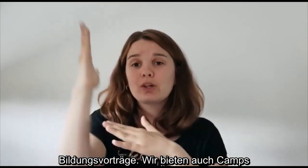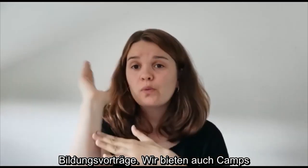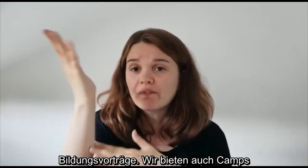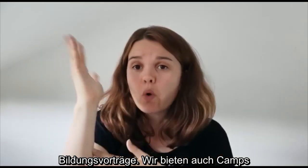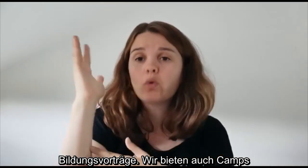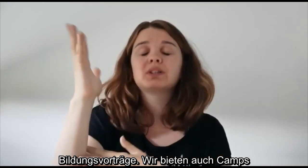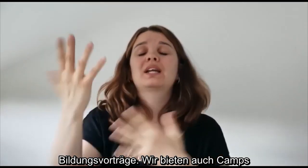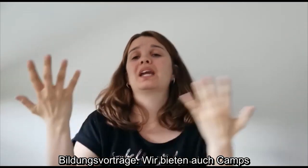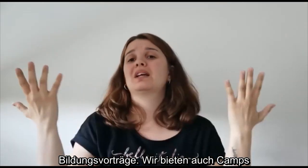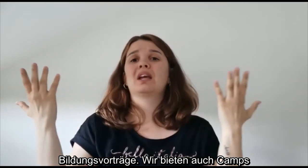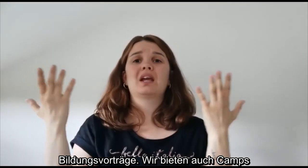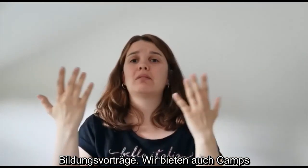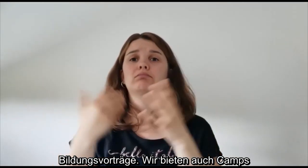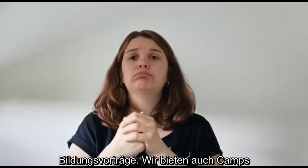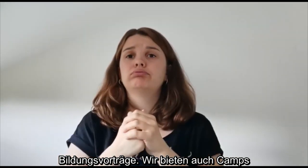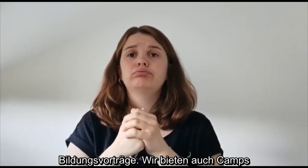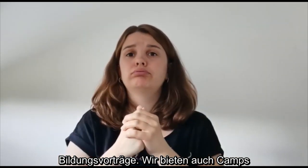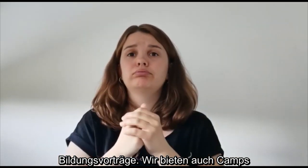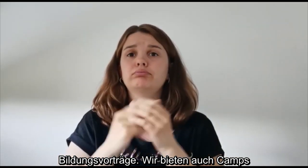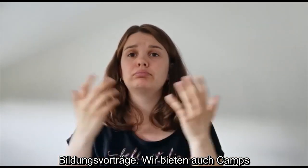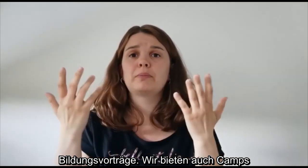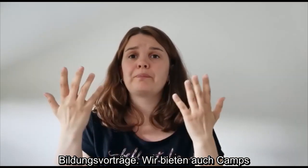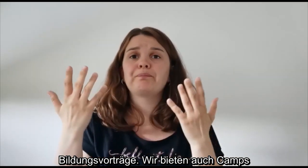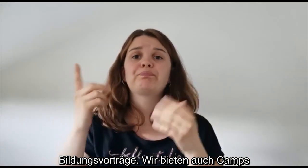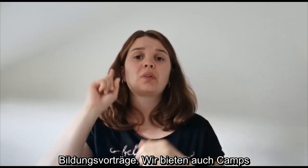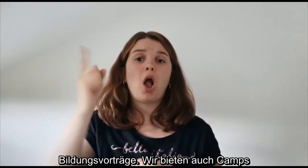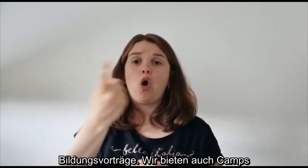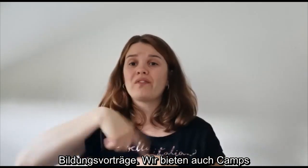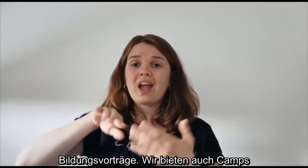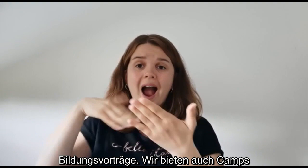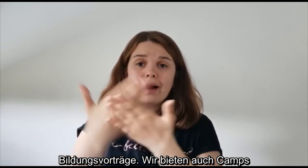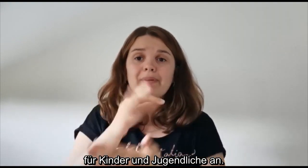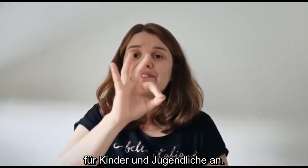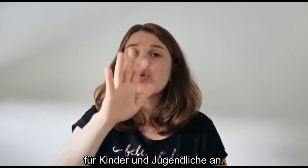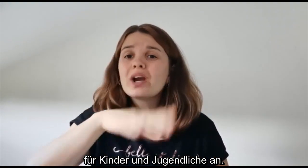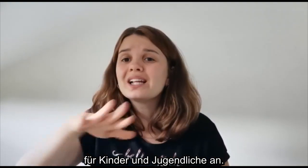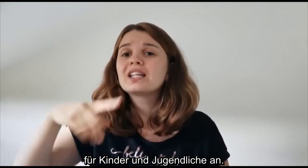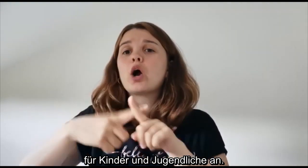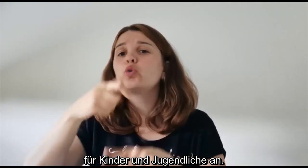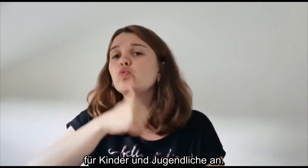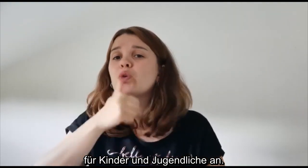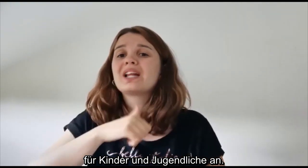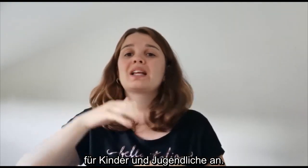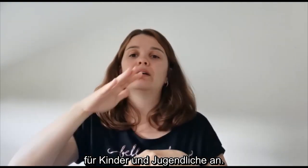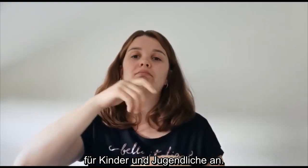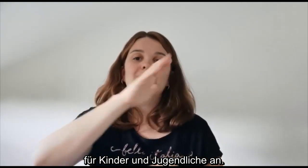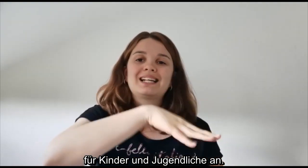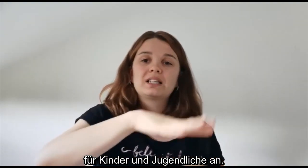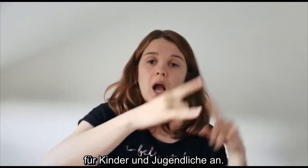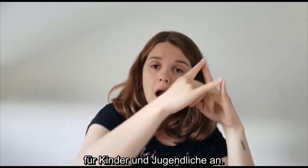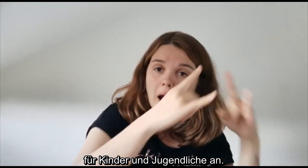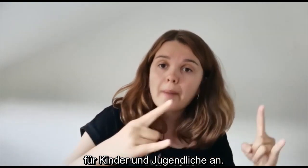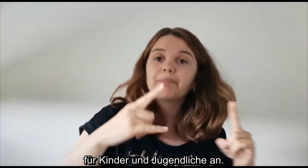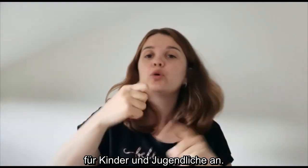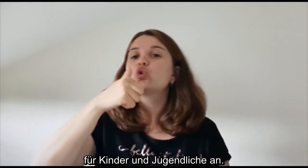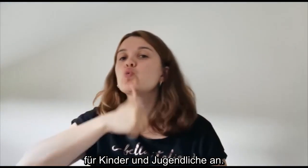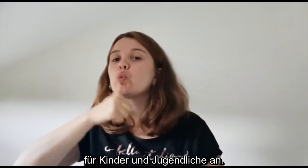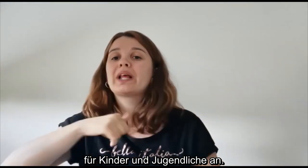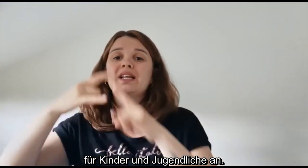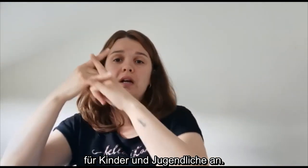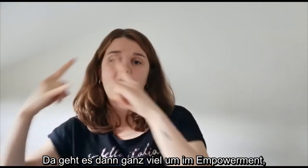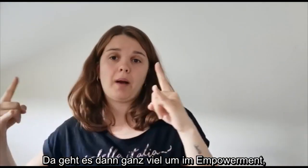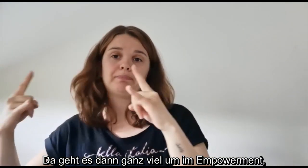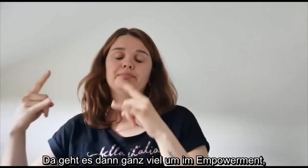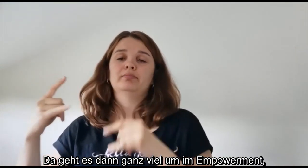bieten auch Camps für Kinder und Jugendliche an